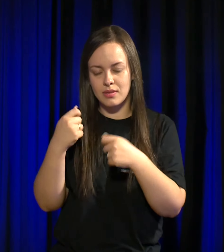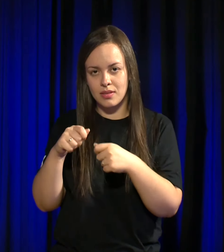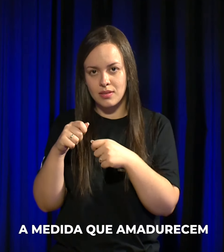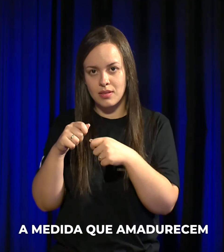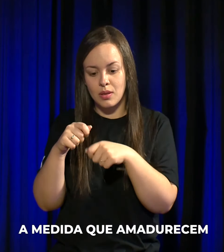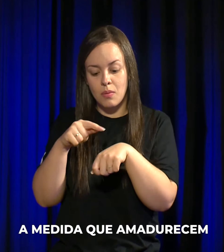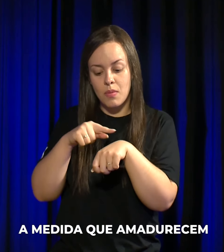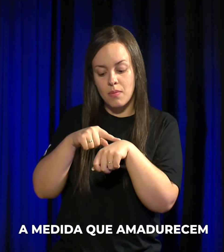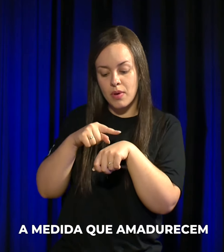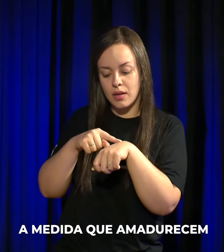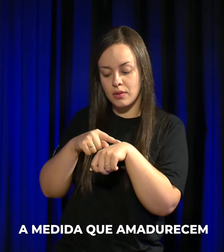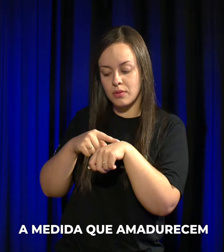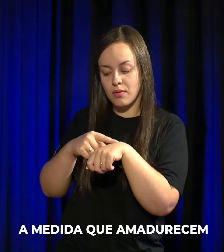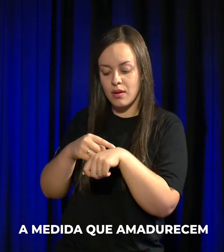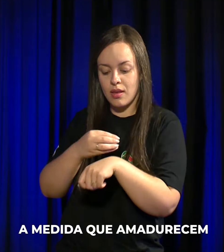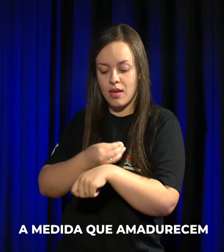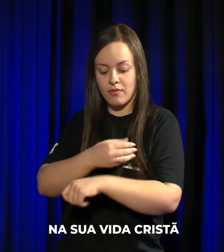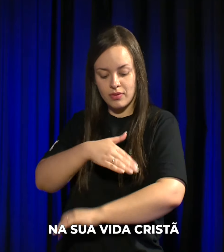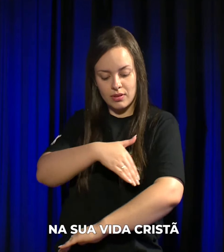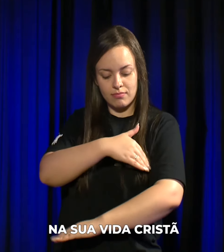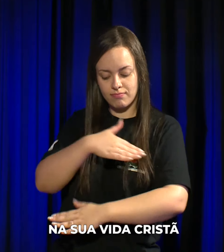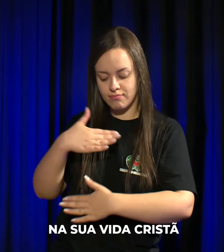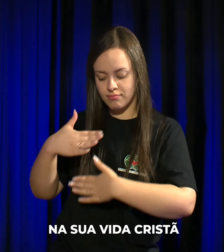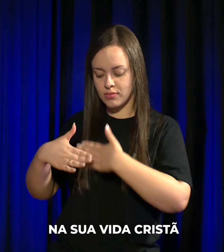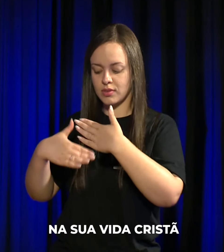à medida que amadurece na sua vida cristã.